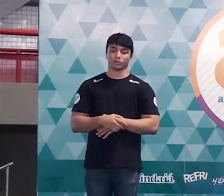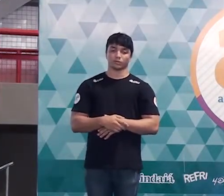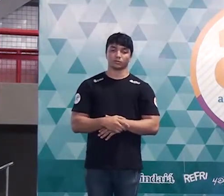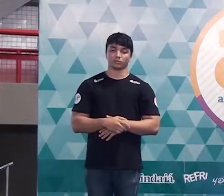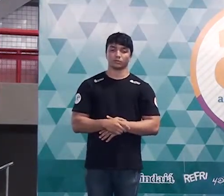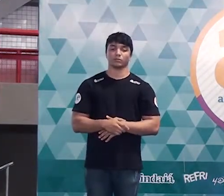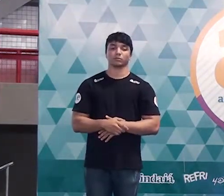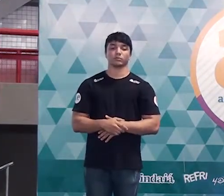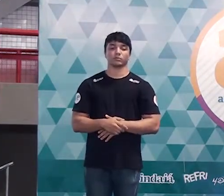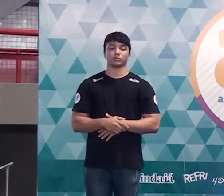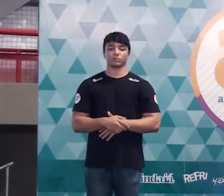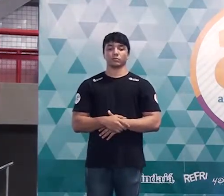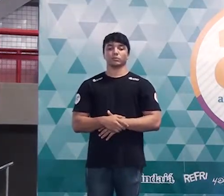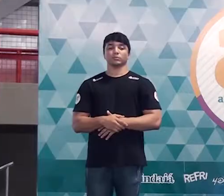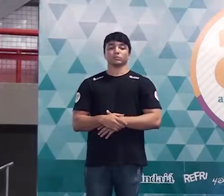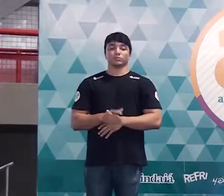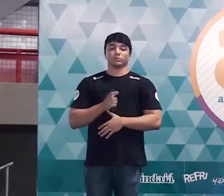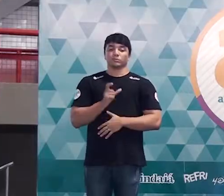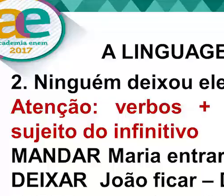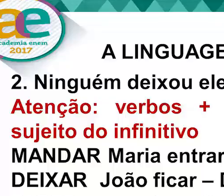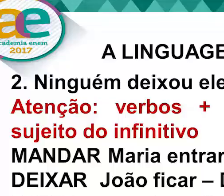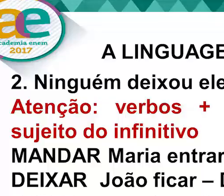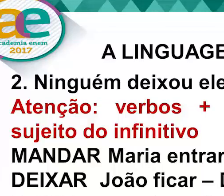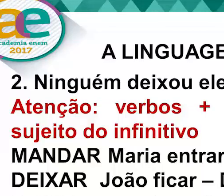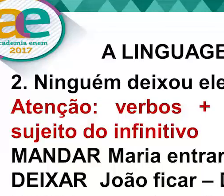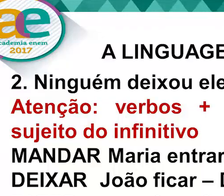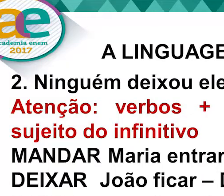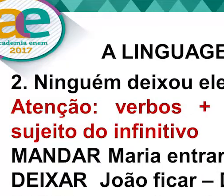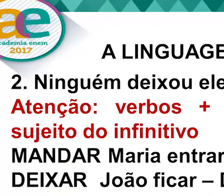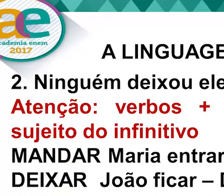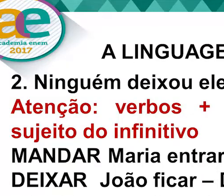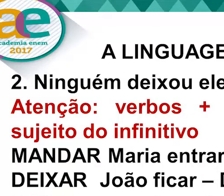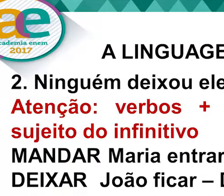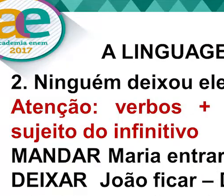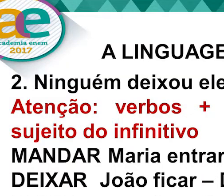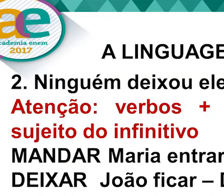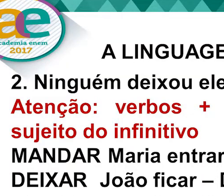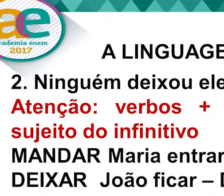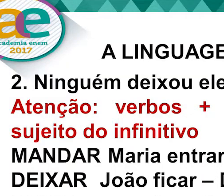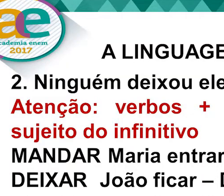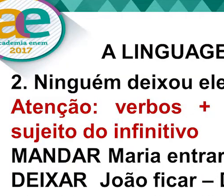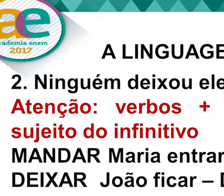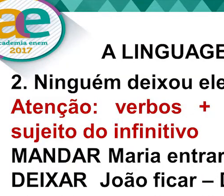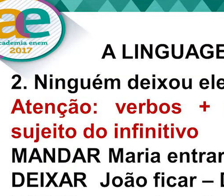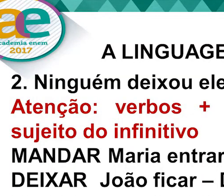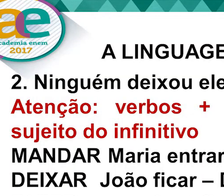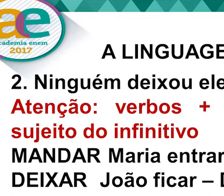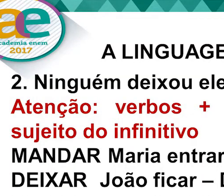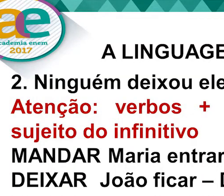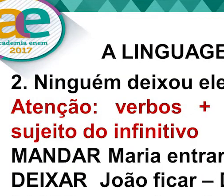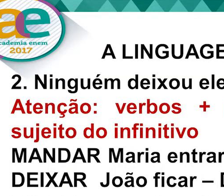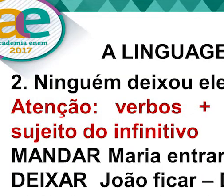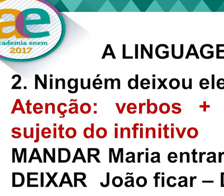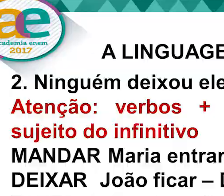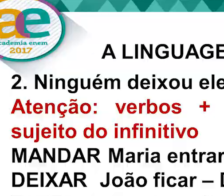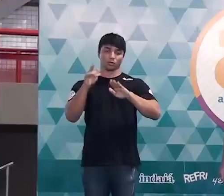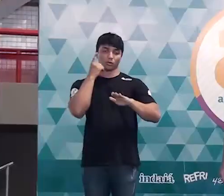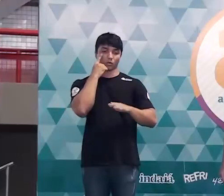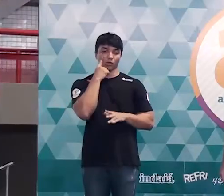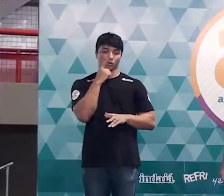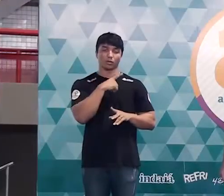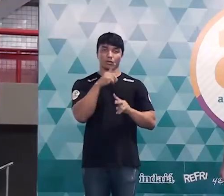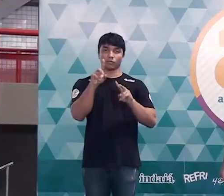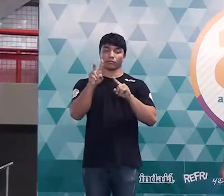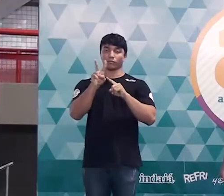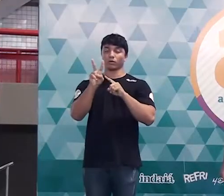tempo. Olha a segunda. Ninguém deixou ele falar. Cuidado com esses verbos que eu coloquei para vocês. Não